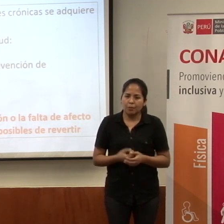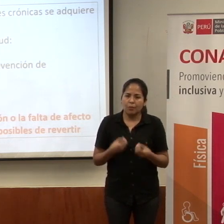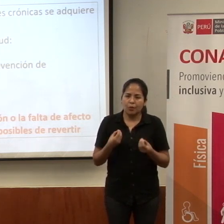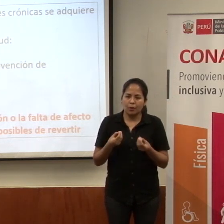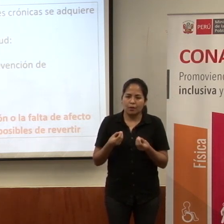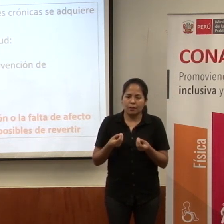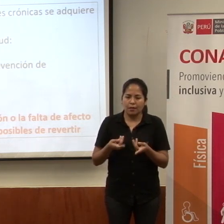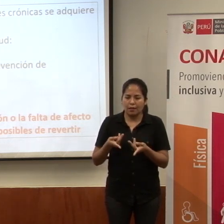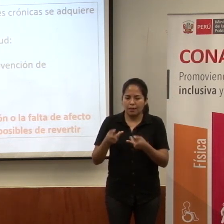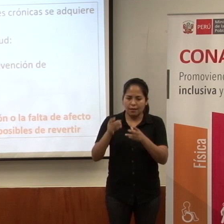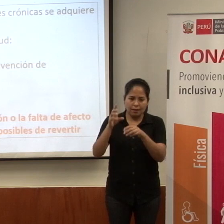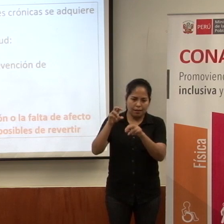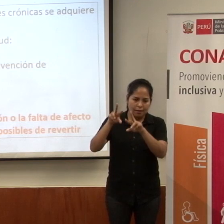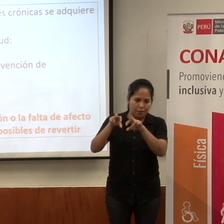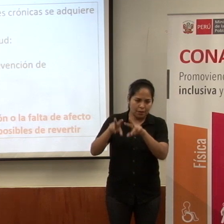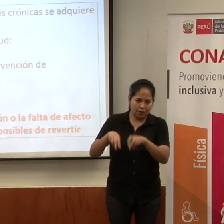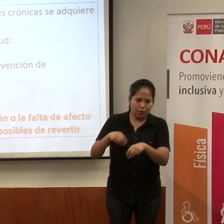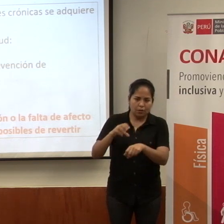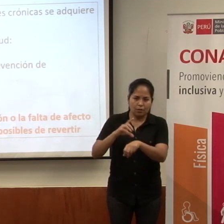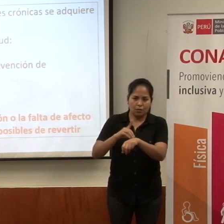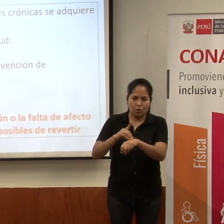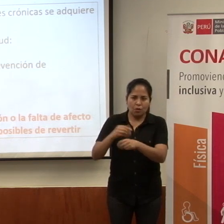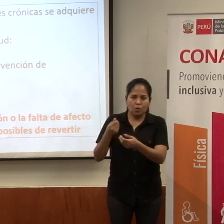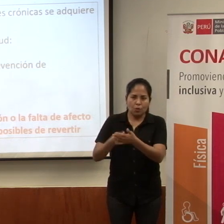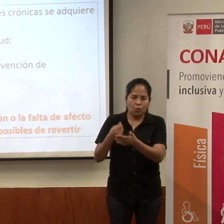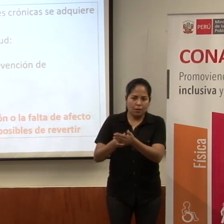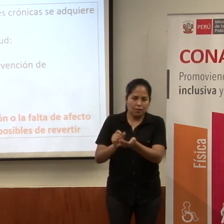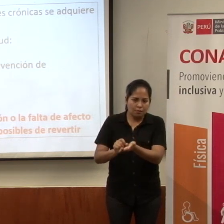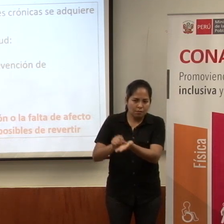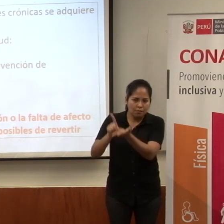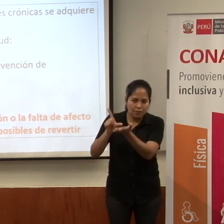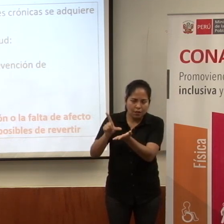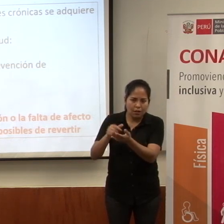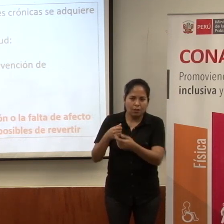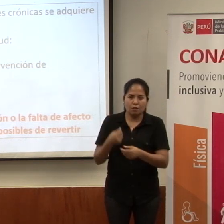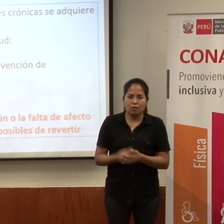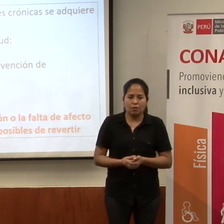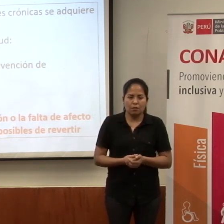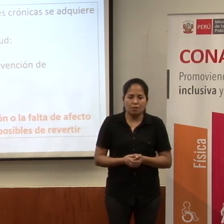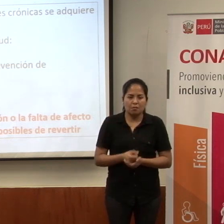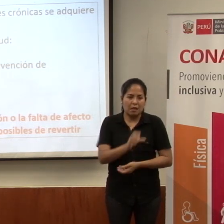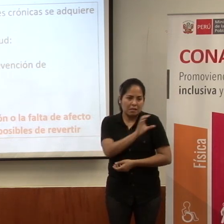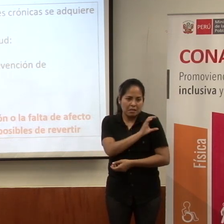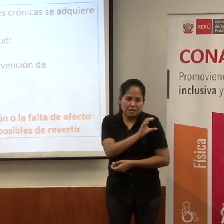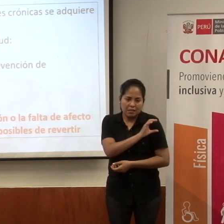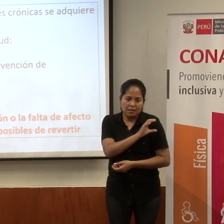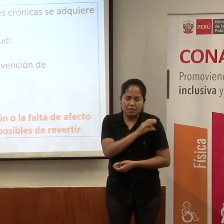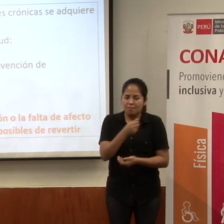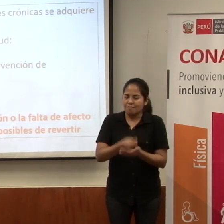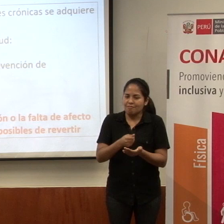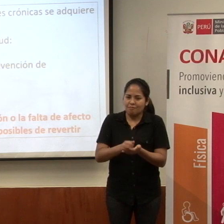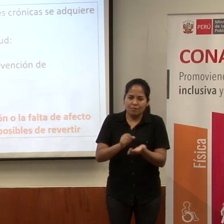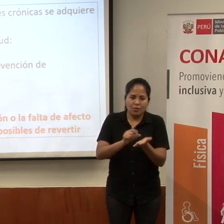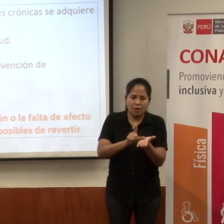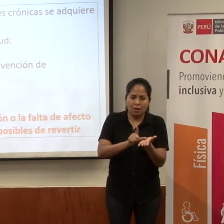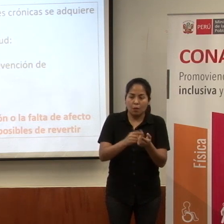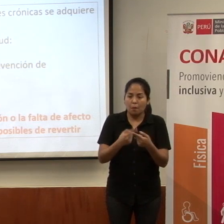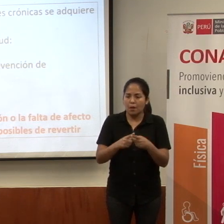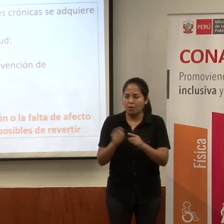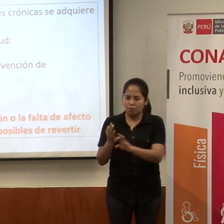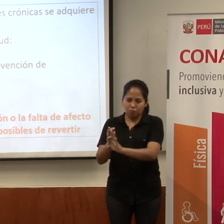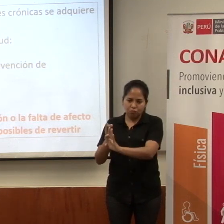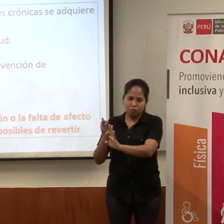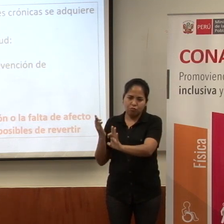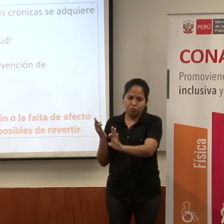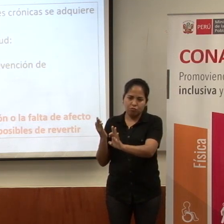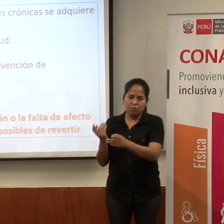stent. 2 stent por 55.000 soles es la oferta en las clínicas privadas. Pero vean la lista de gente,